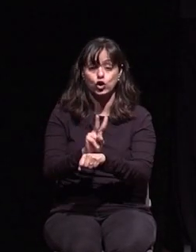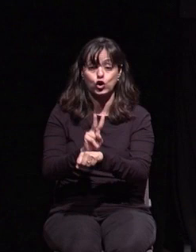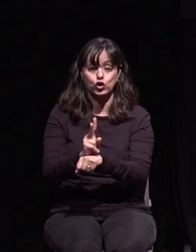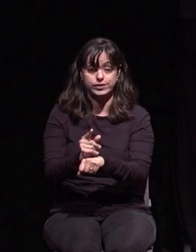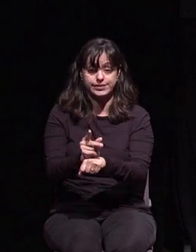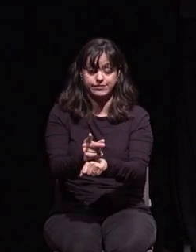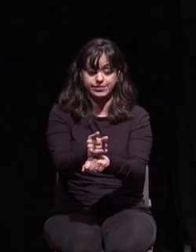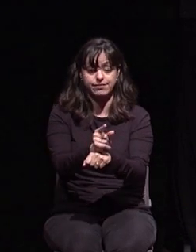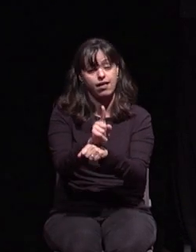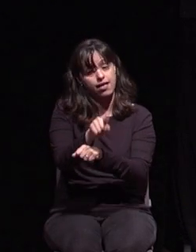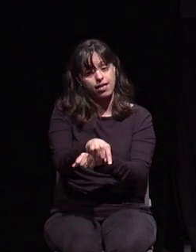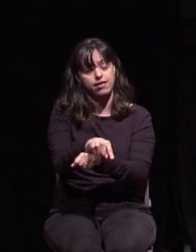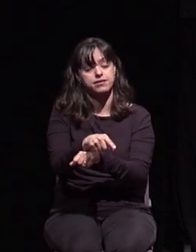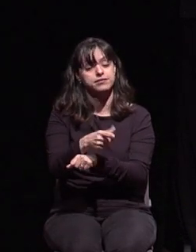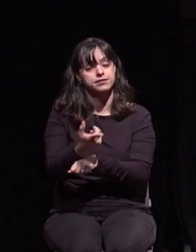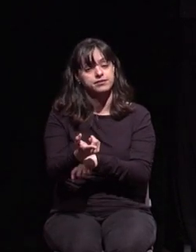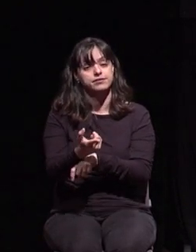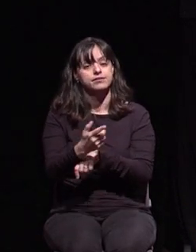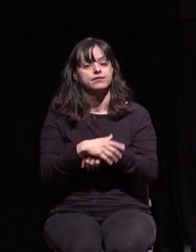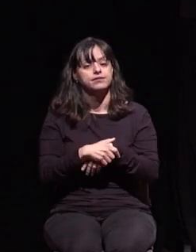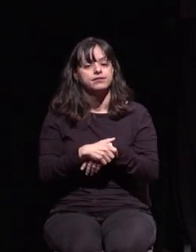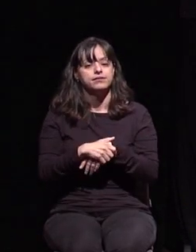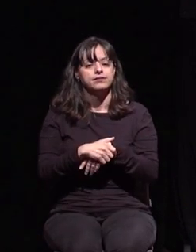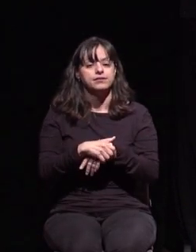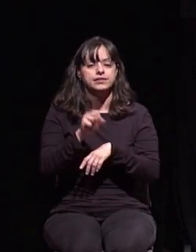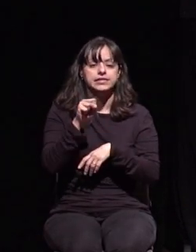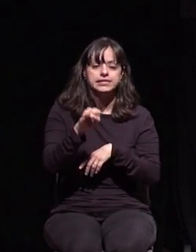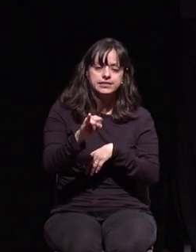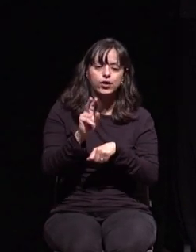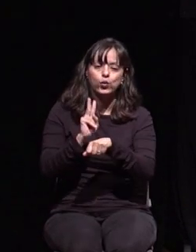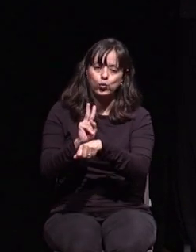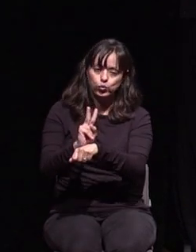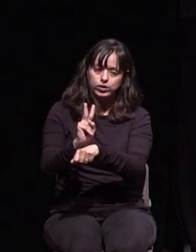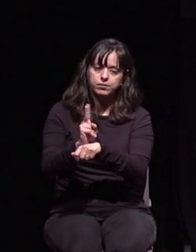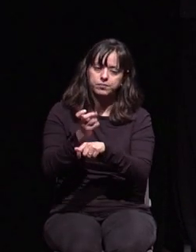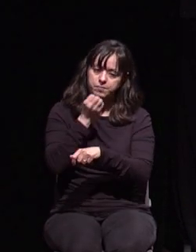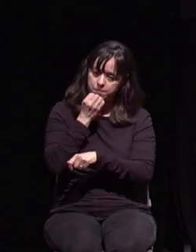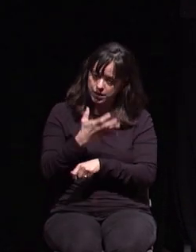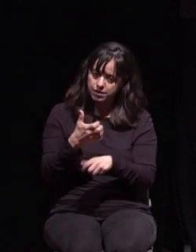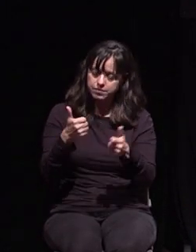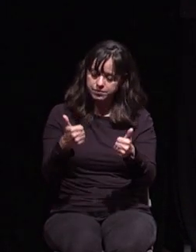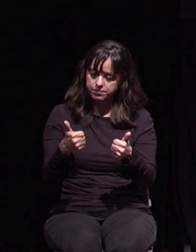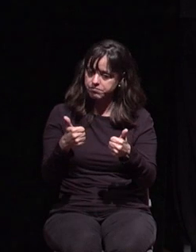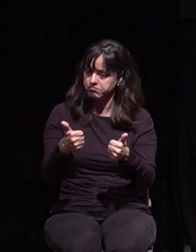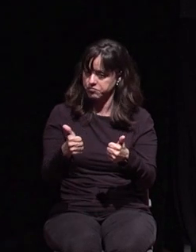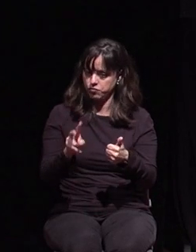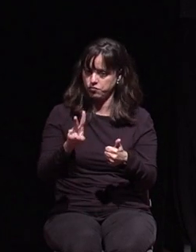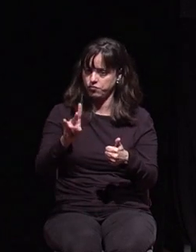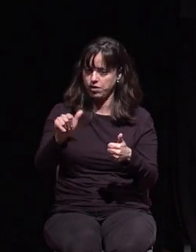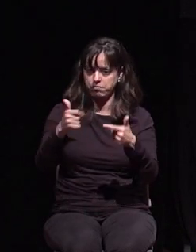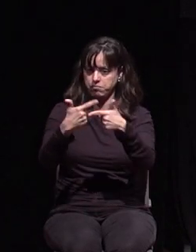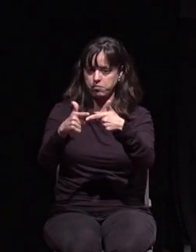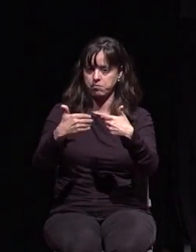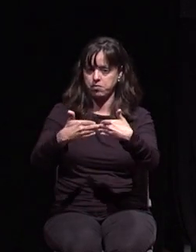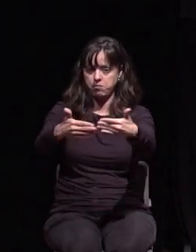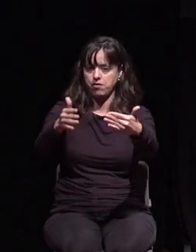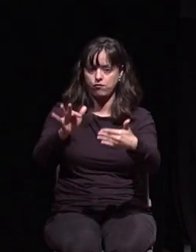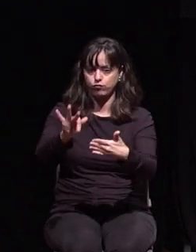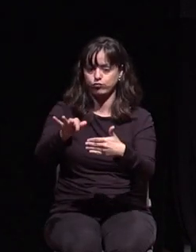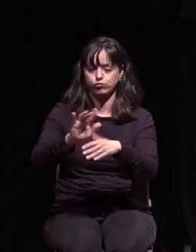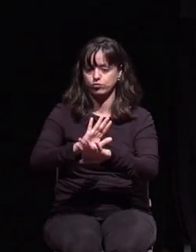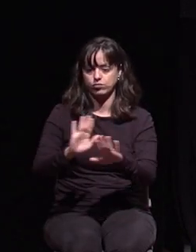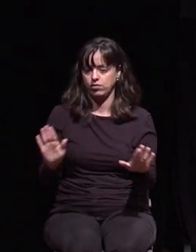conservação é o de que, se for bem cuidado ao longo do tempo, esse prédio não tem por que ter maiores problemas, não tem